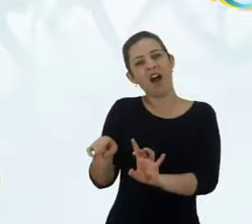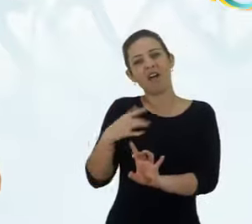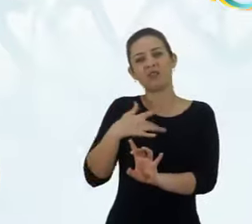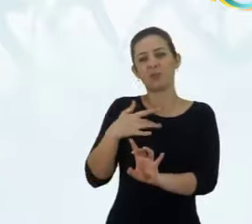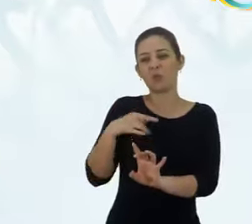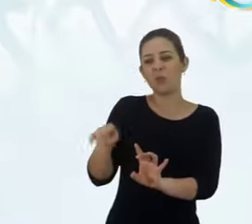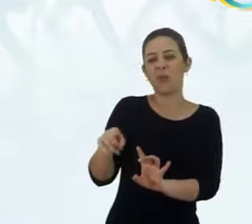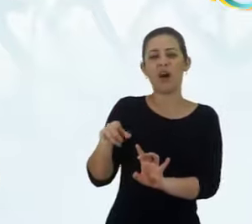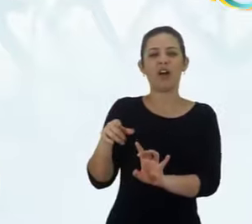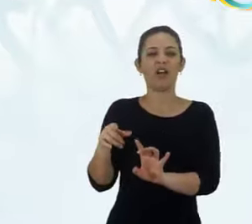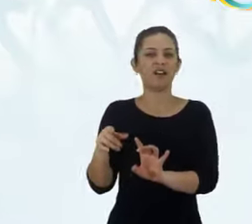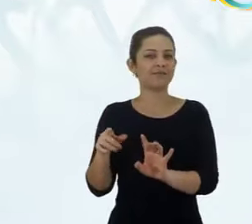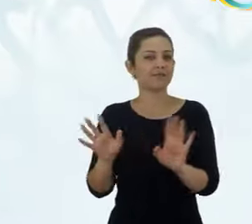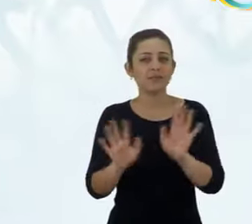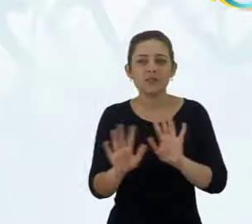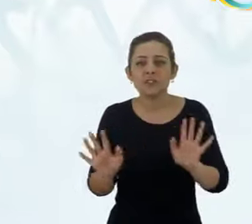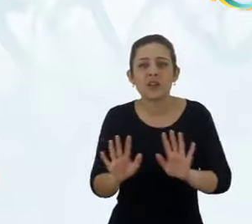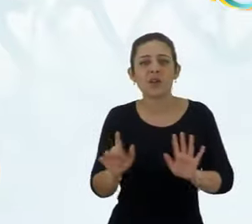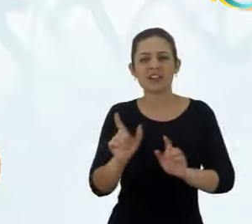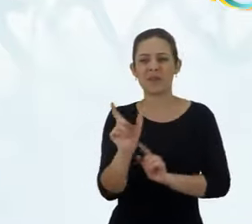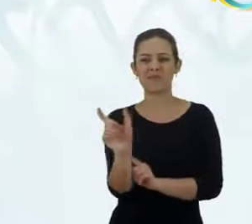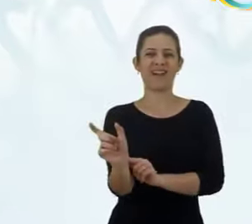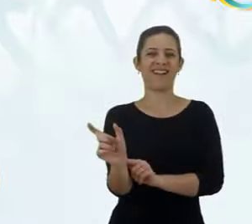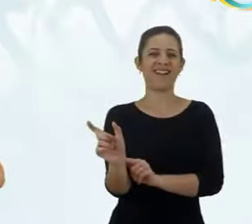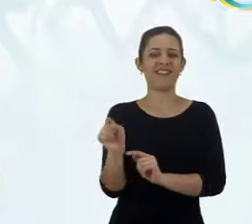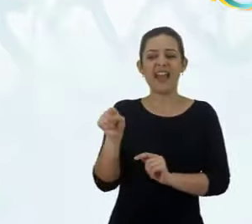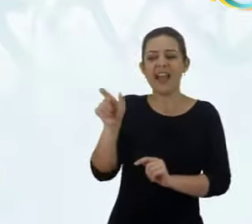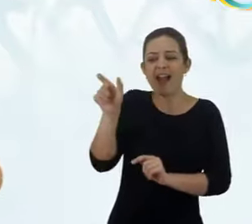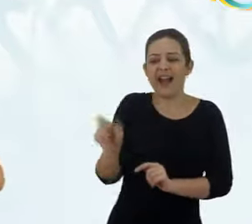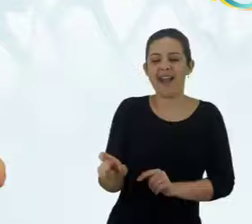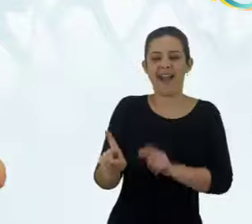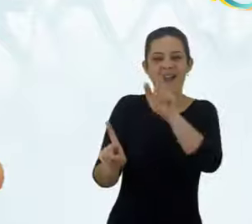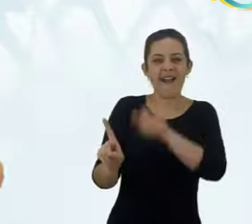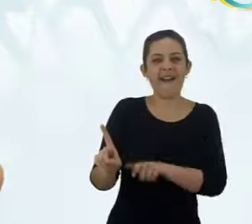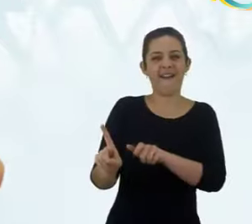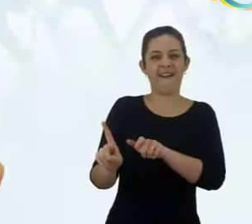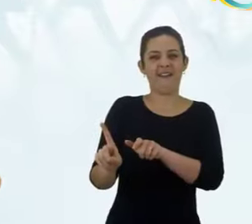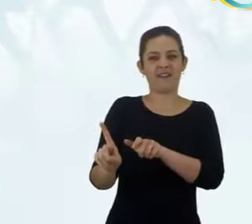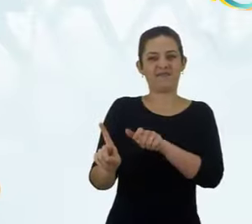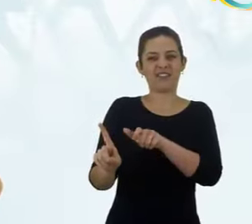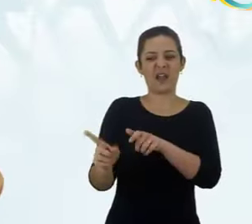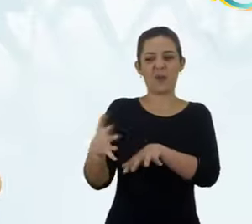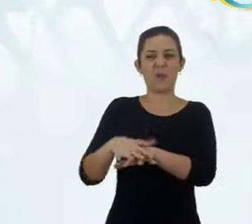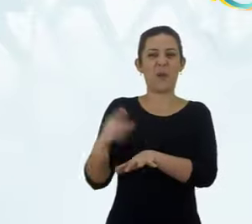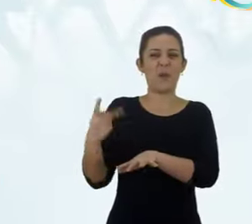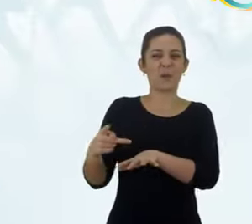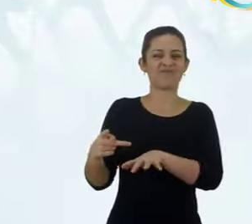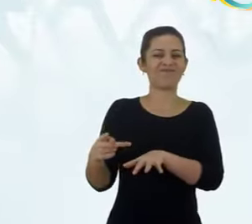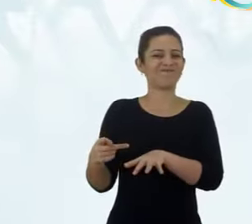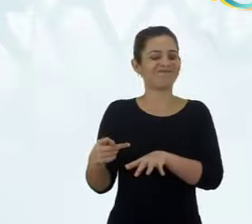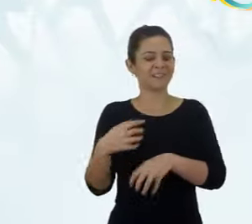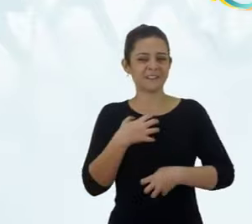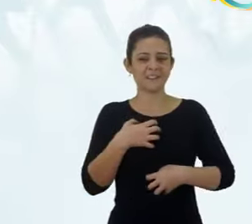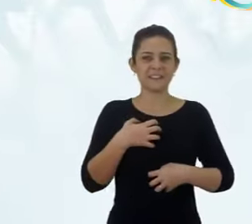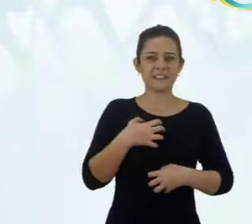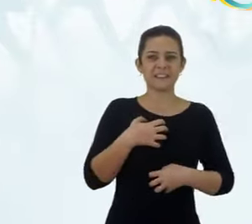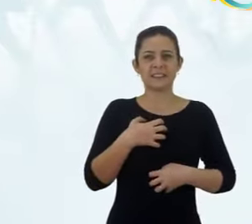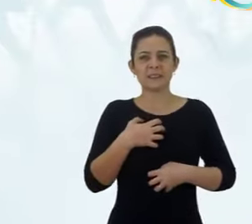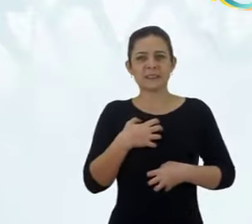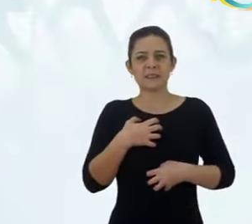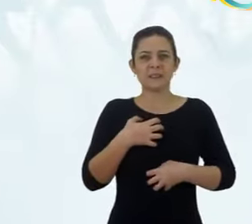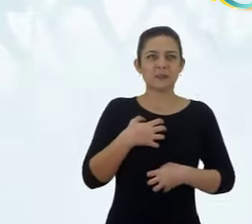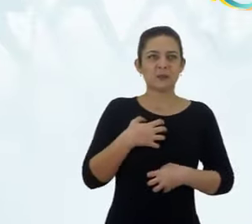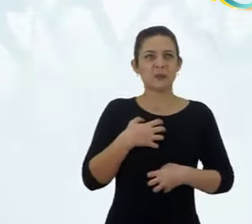né? Ele é o com deficiência. Então, só essa palavra, né, ele é um aluno da inclusão, já gera pra gente